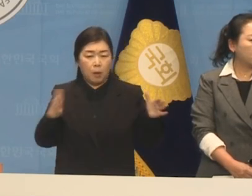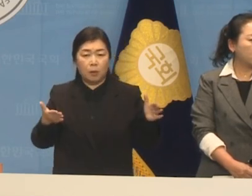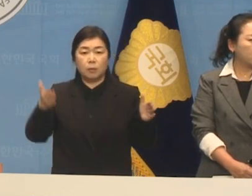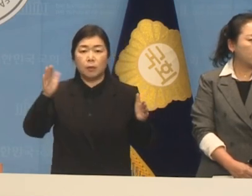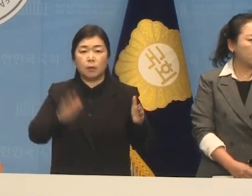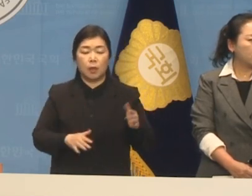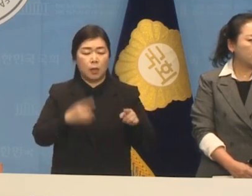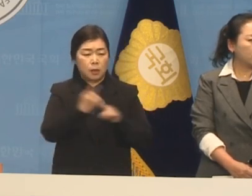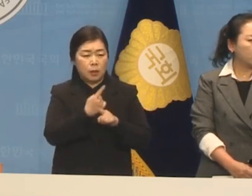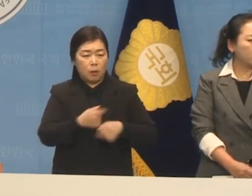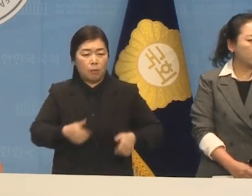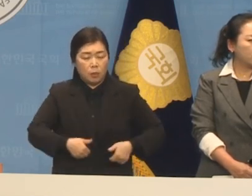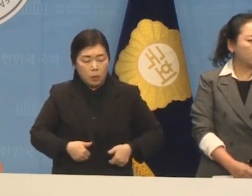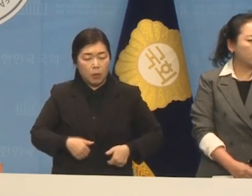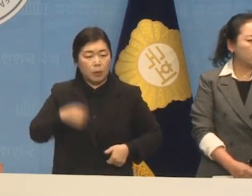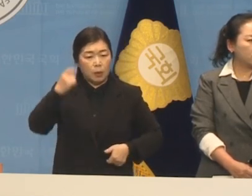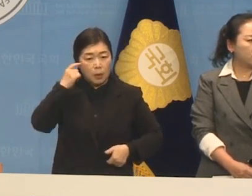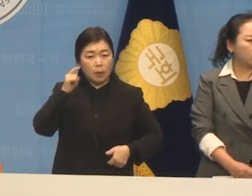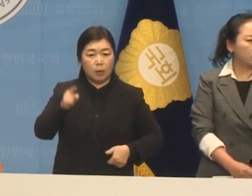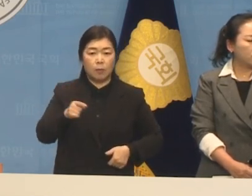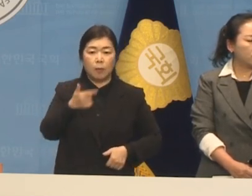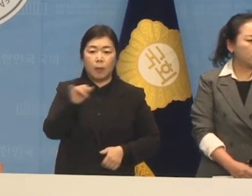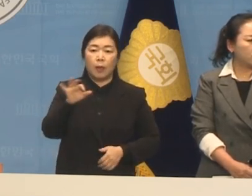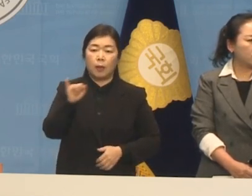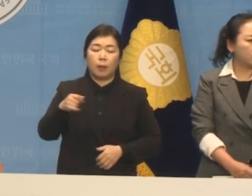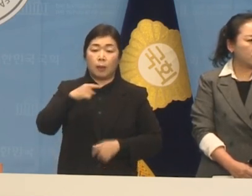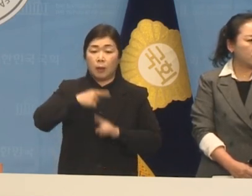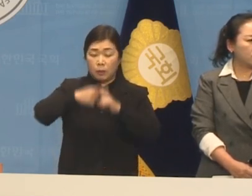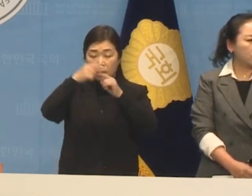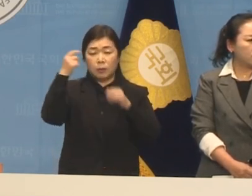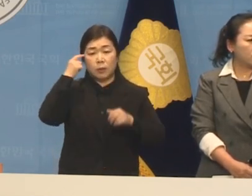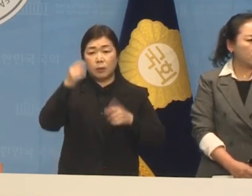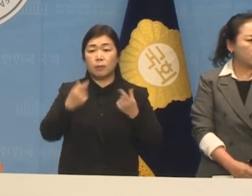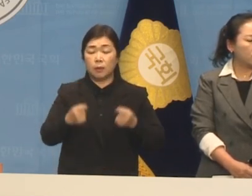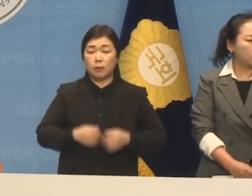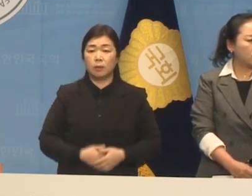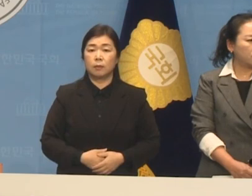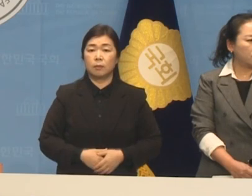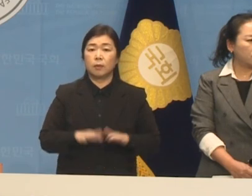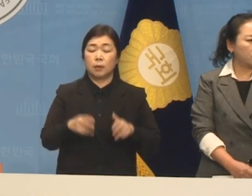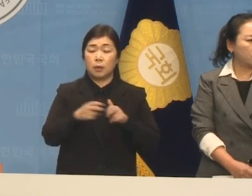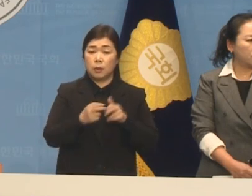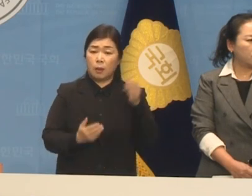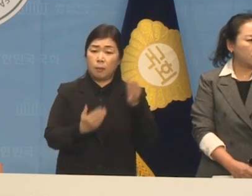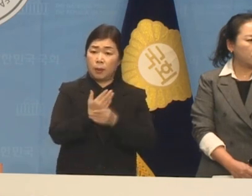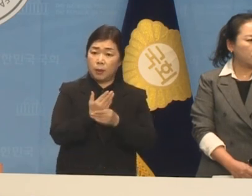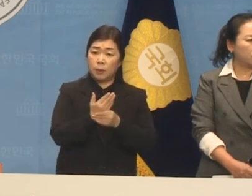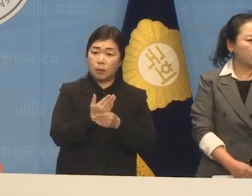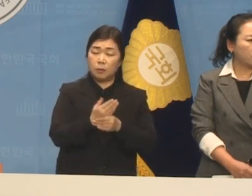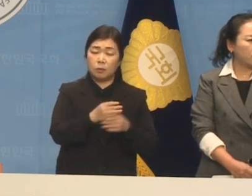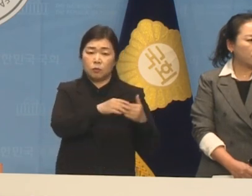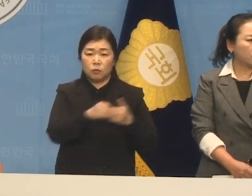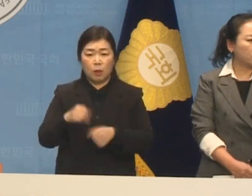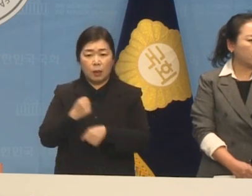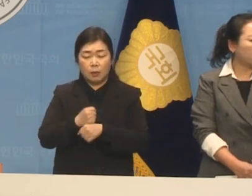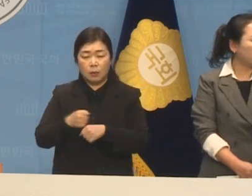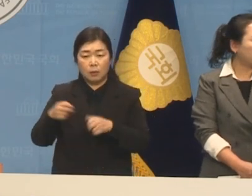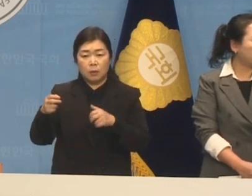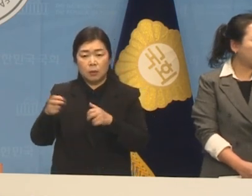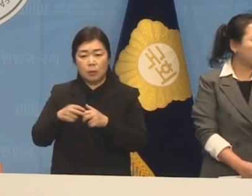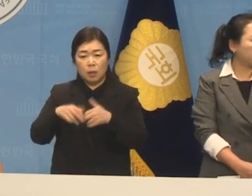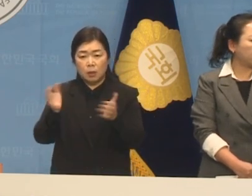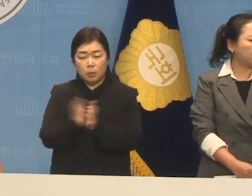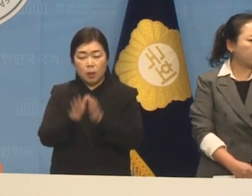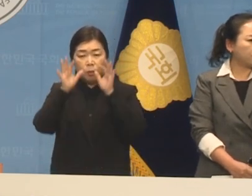원수이지만 치료를 해준다는 것이 나이팅게일 정신입니다. 이번 의료대란을 주도하는 의사 집단을